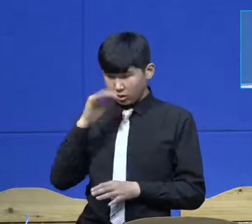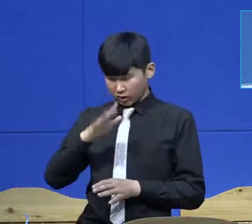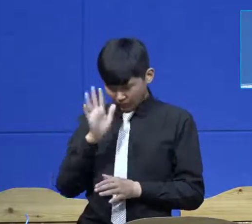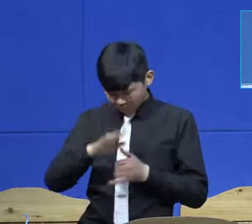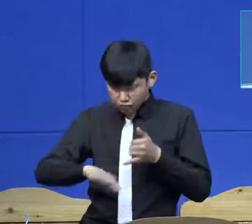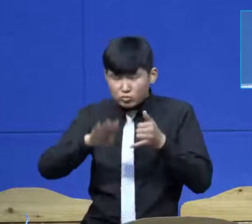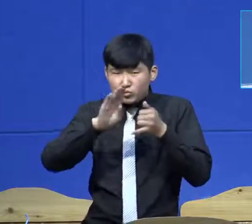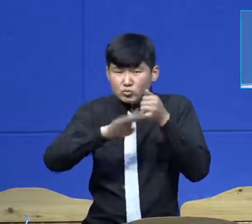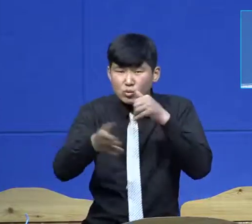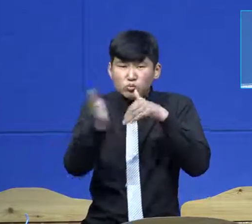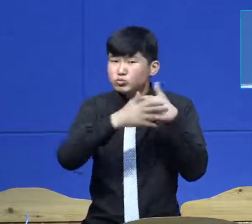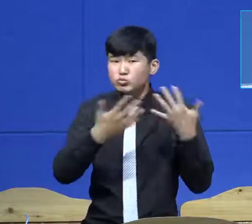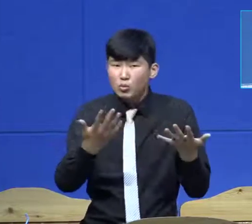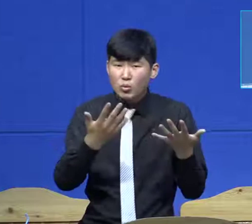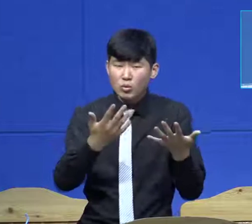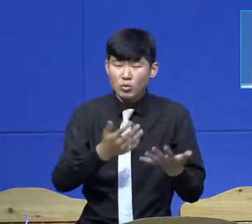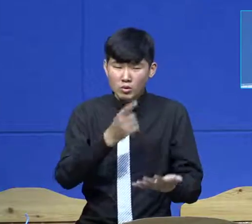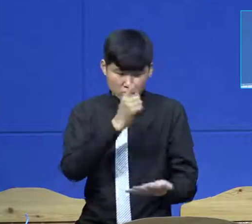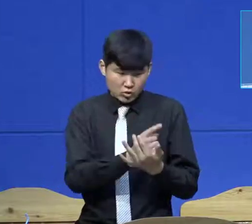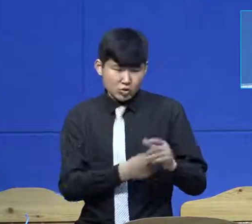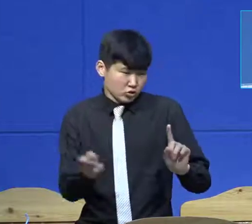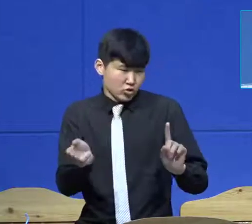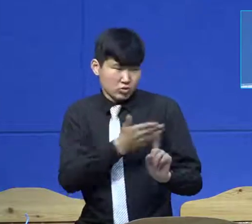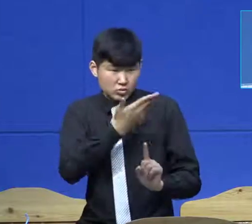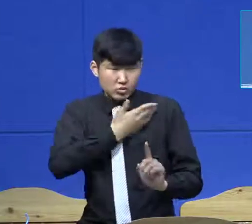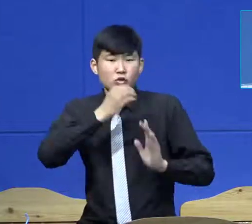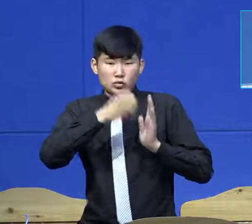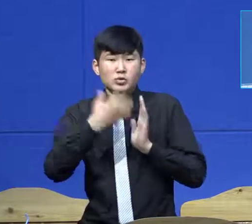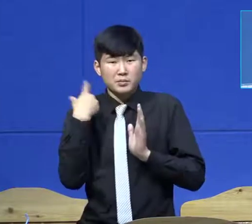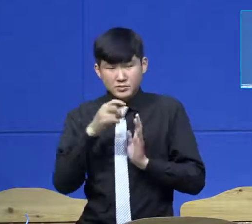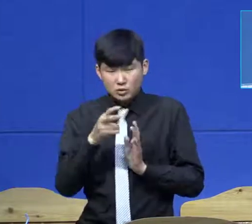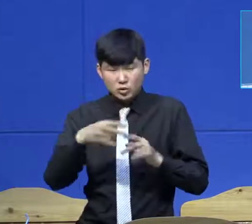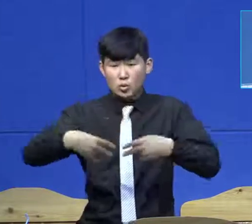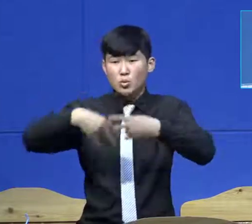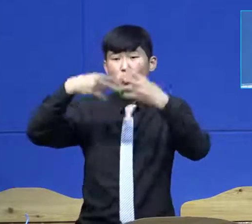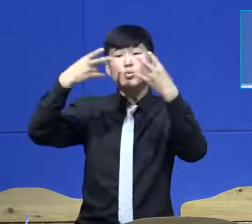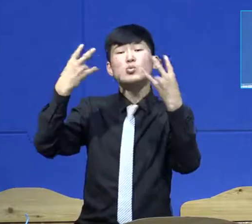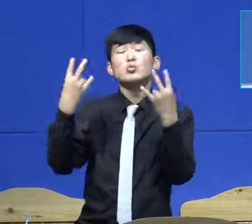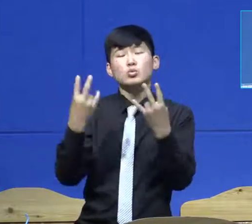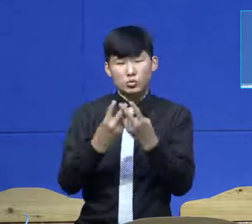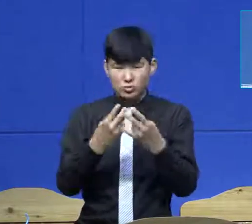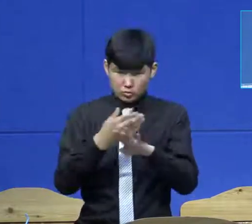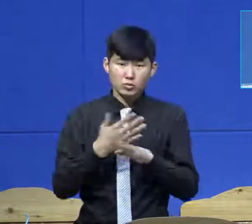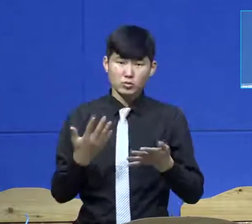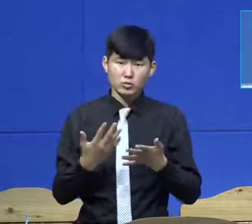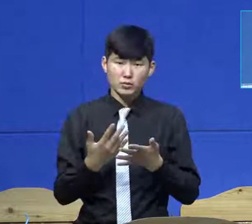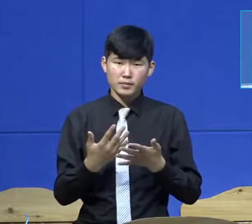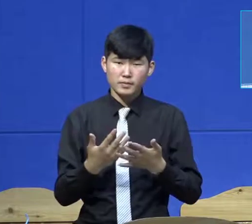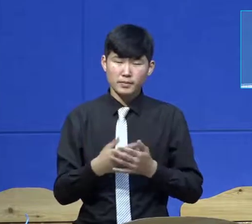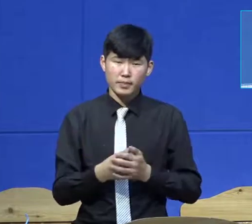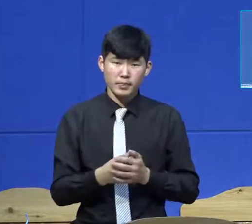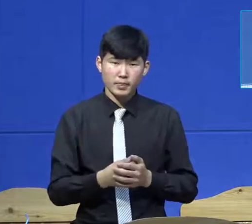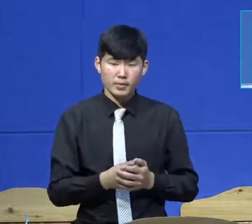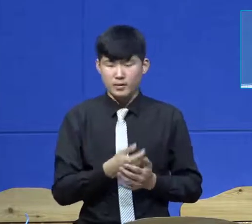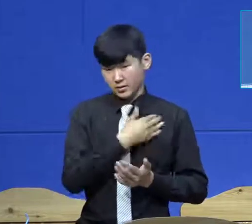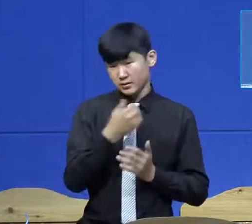үгсэн нь мэдээжийн шитгүүлэх ёстой байсан нүгэлтнүүдийн өмнөөс тэгсэн байна. Нүгэлгүй эзэн Есүст